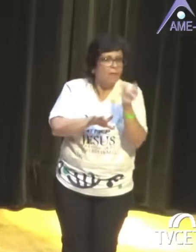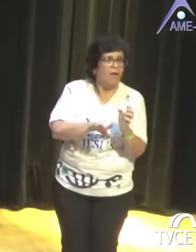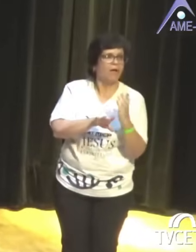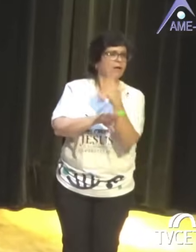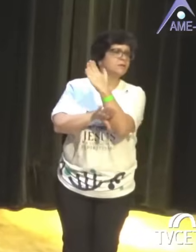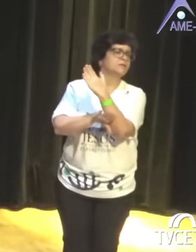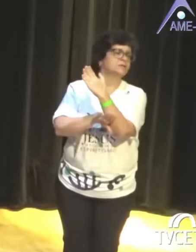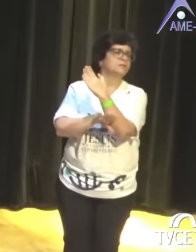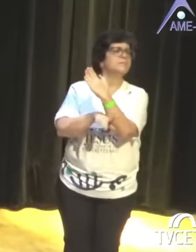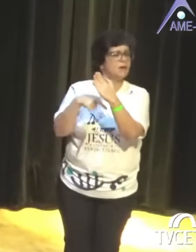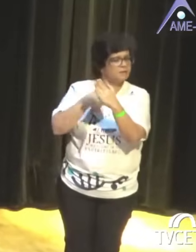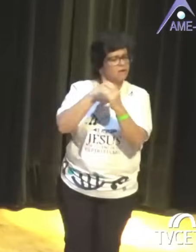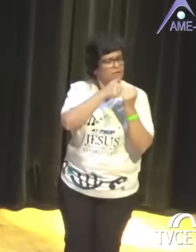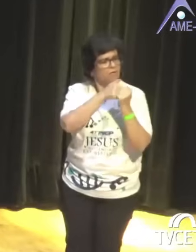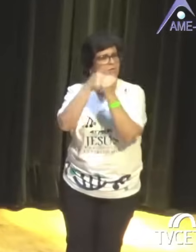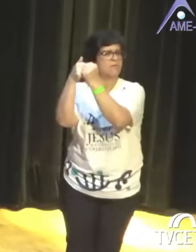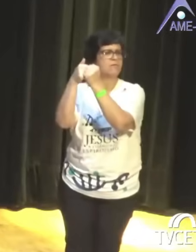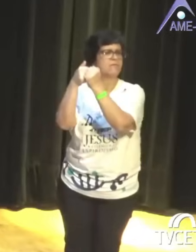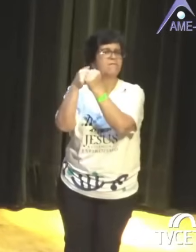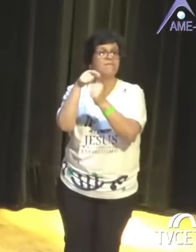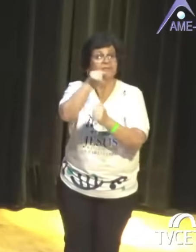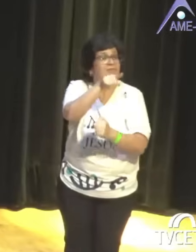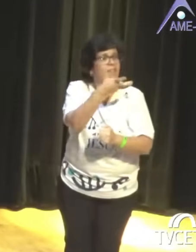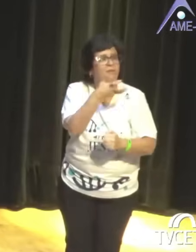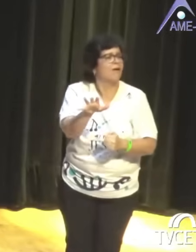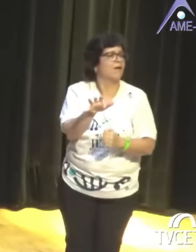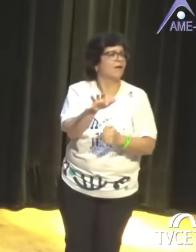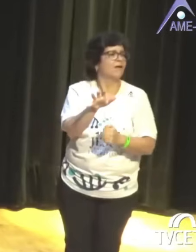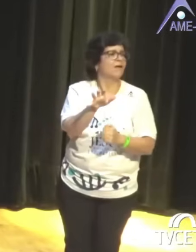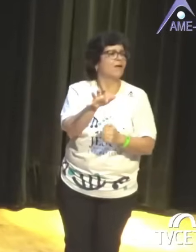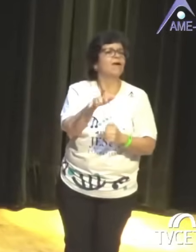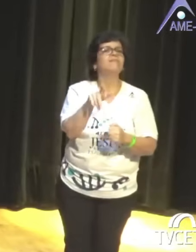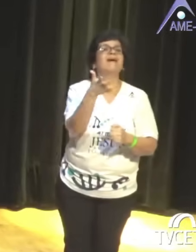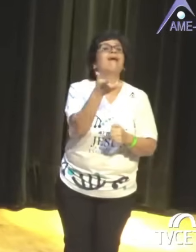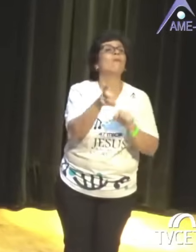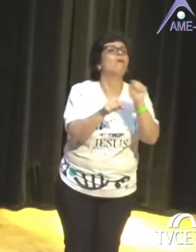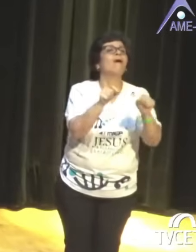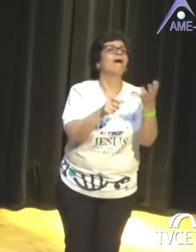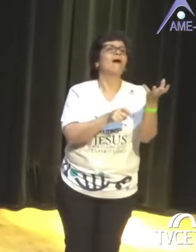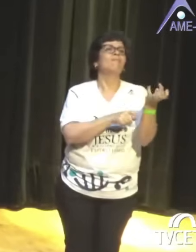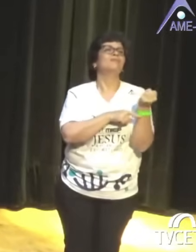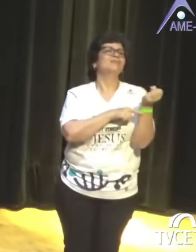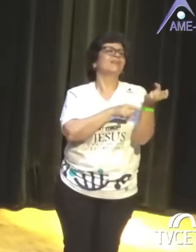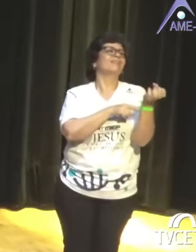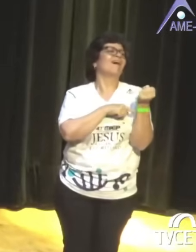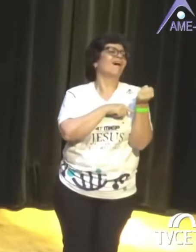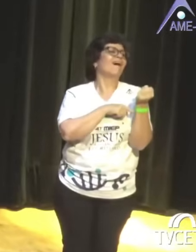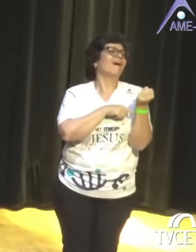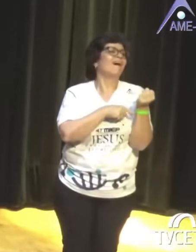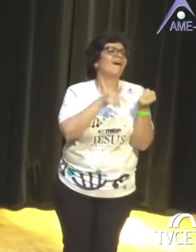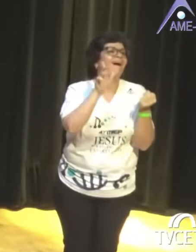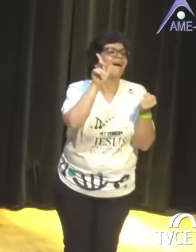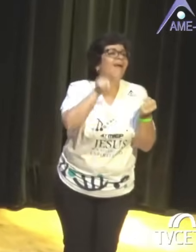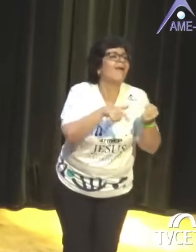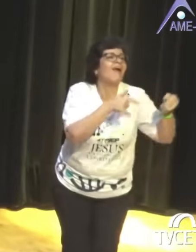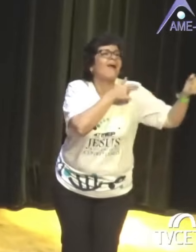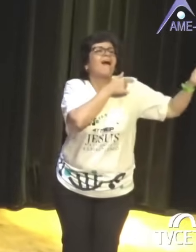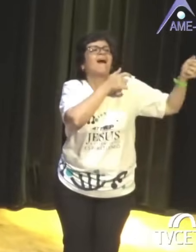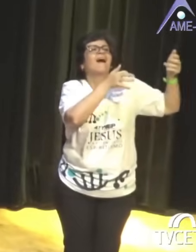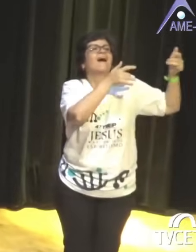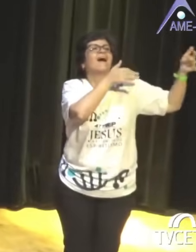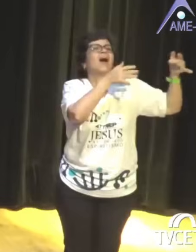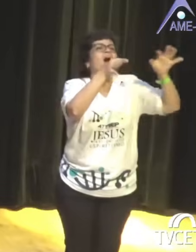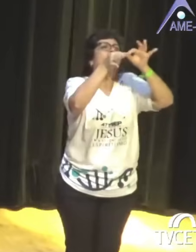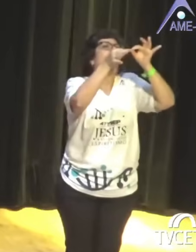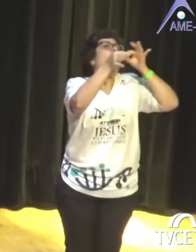ir você não quer ir que que você quer aposentar você quer a arpa a